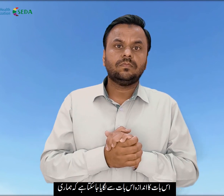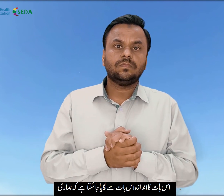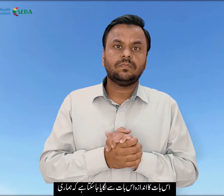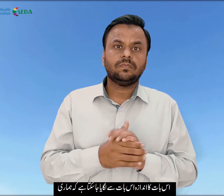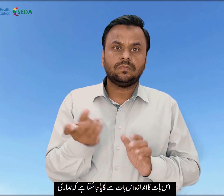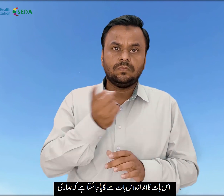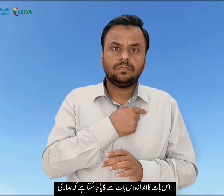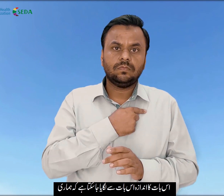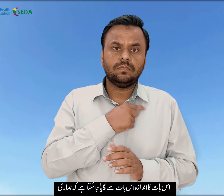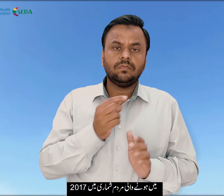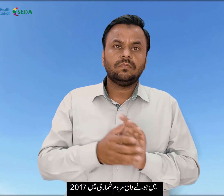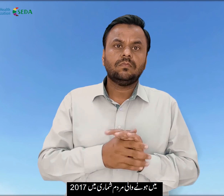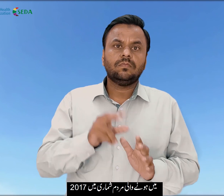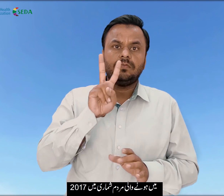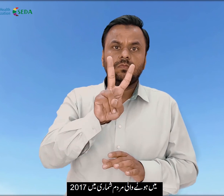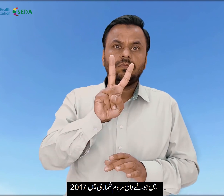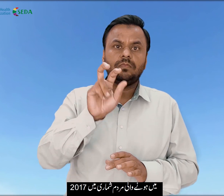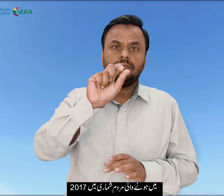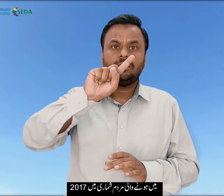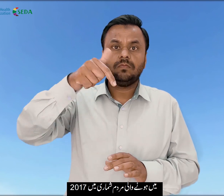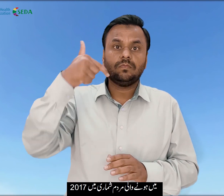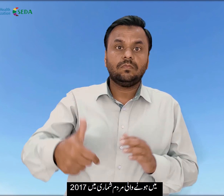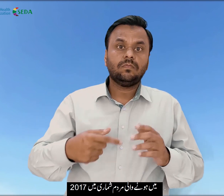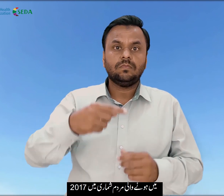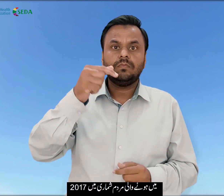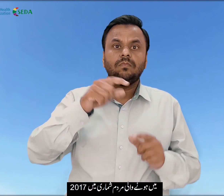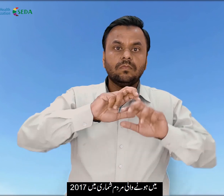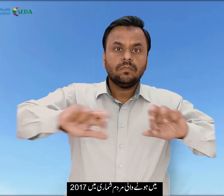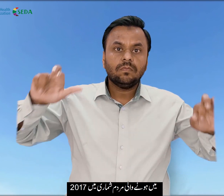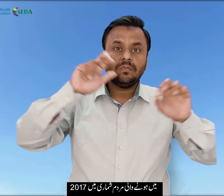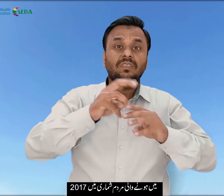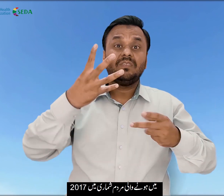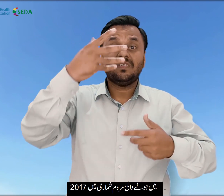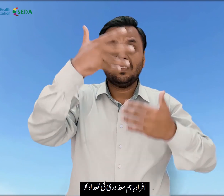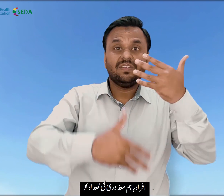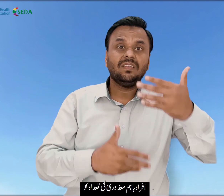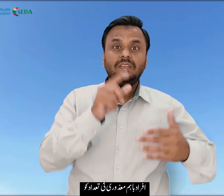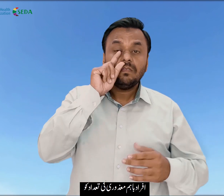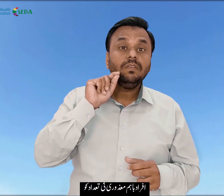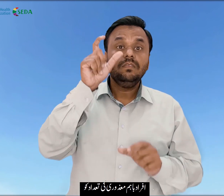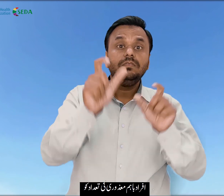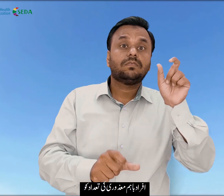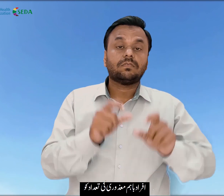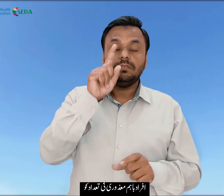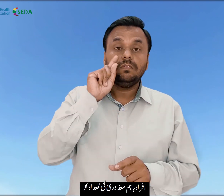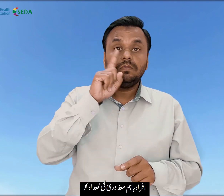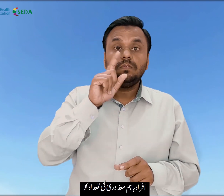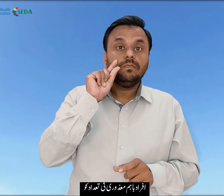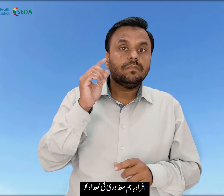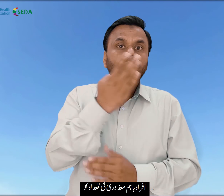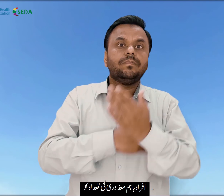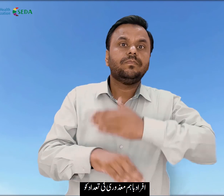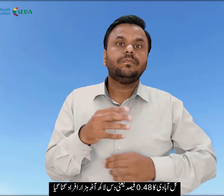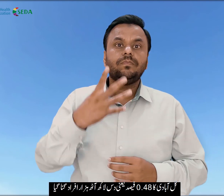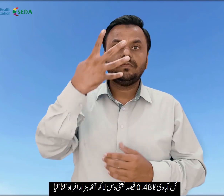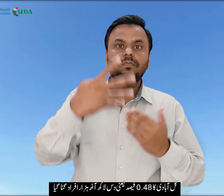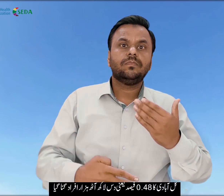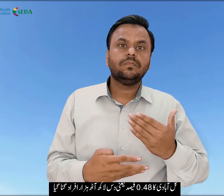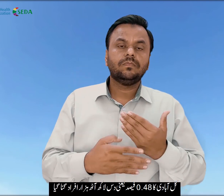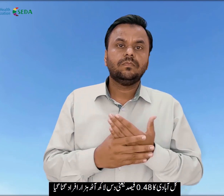ہماری 2017 میں ہونے والی مردم شماری میں افراد باہم معذوری کی تعداد کو کل